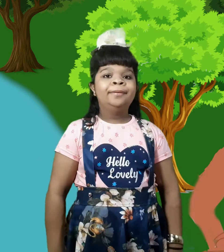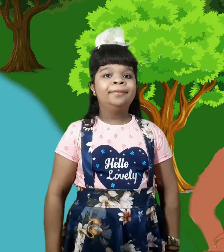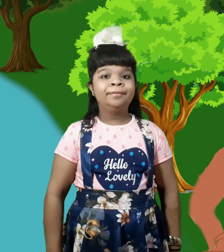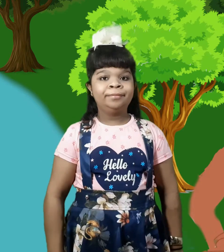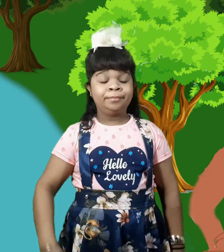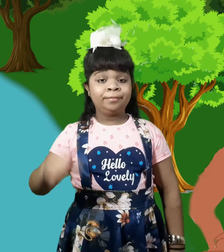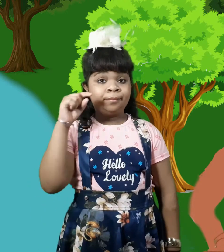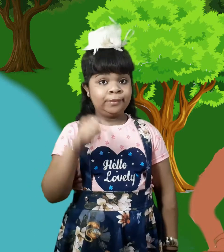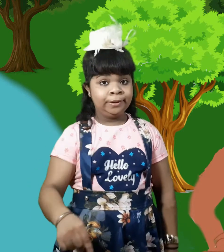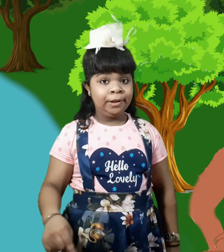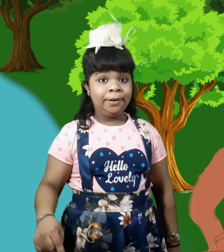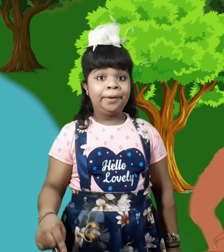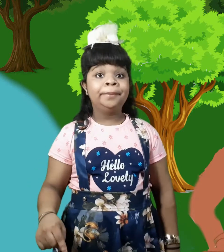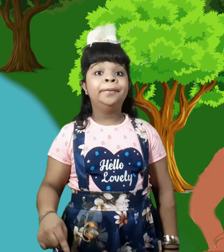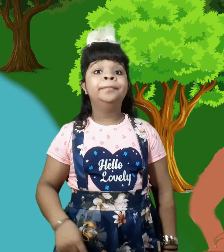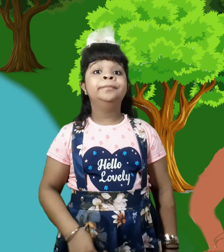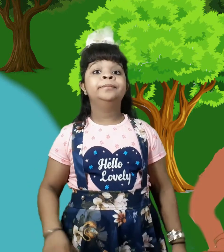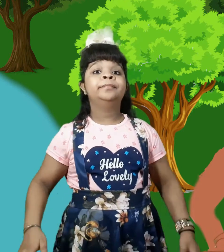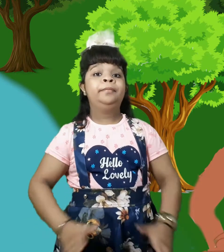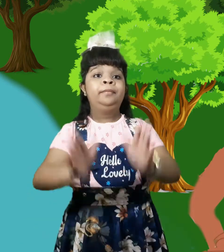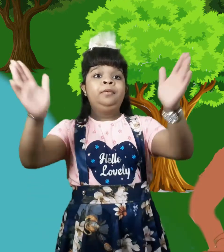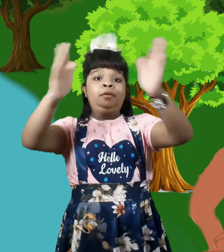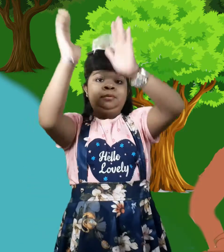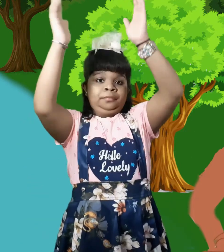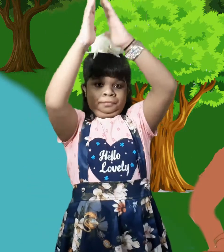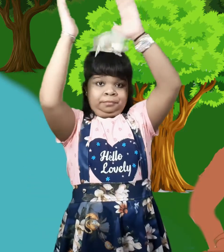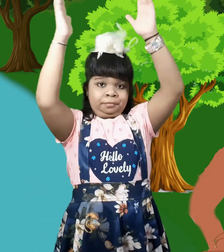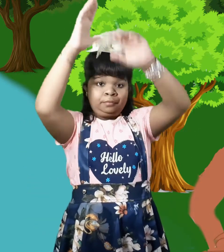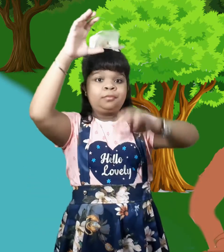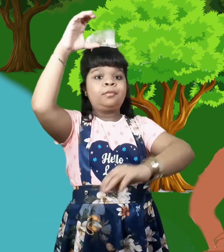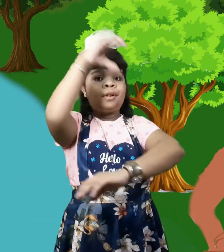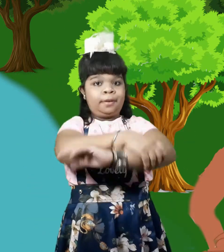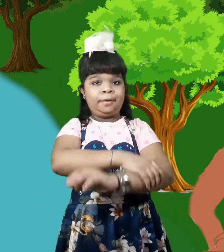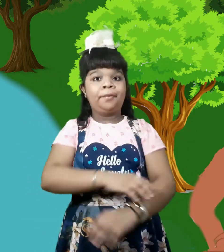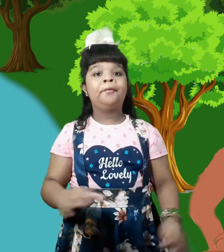और वह उस पेड़ की लकड़ी को काटने लगा।